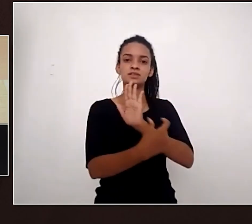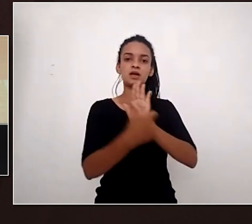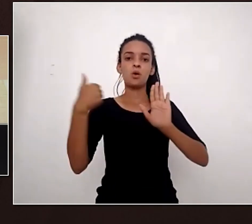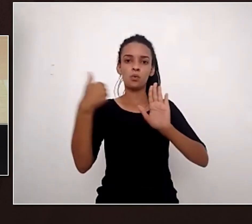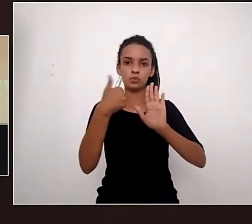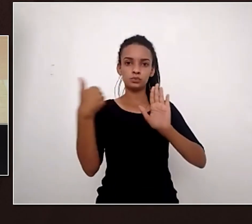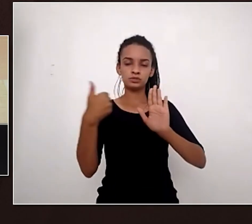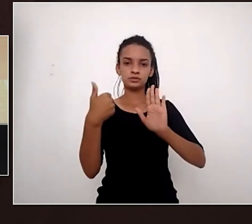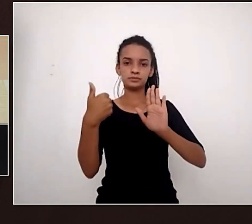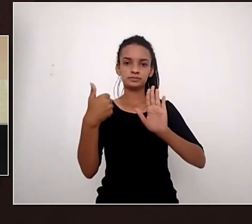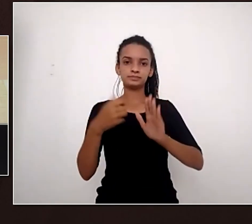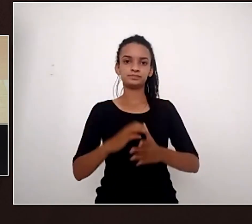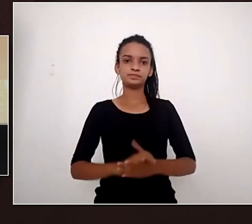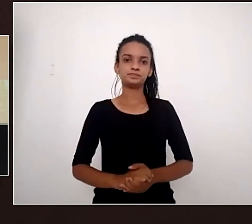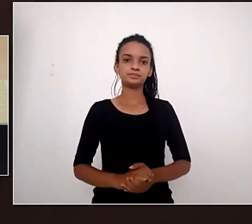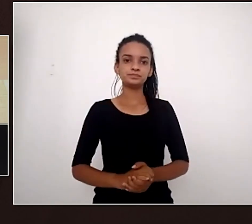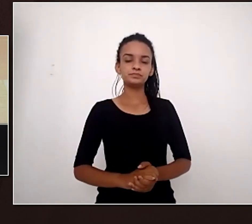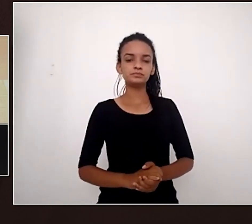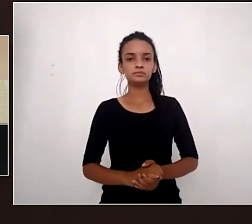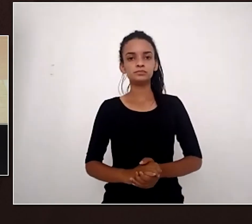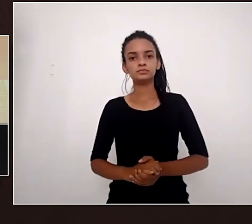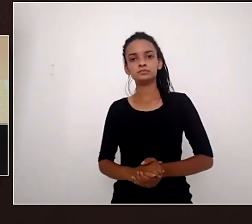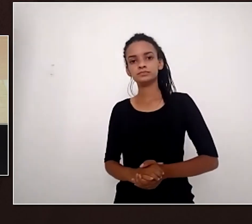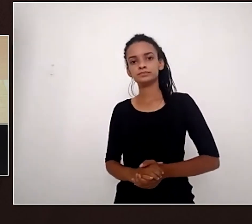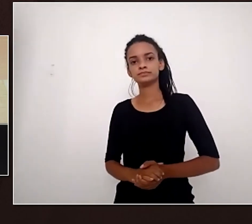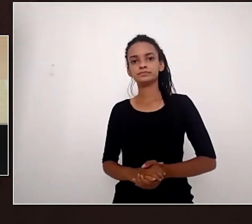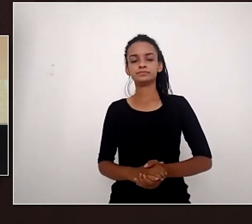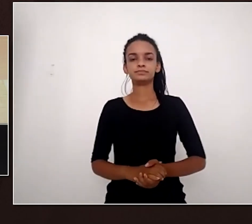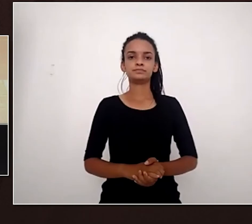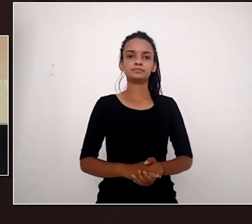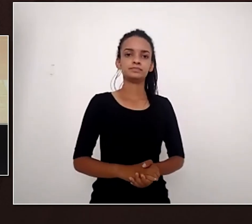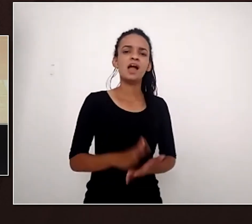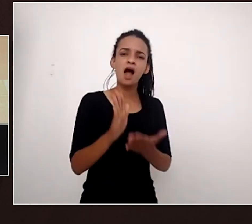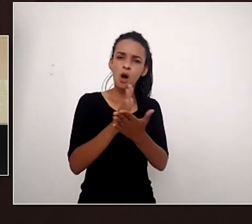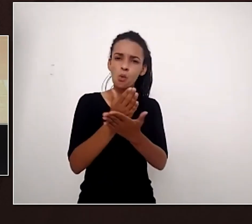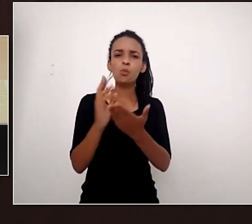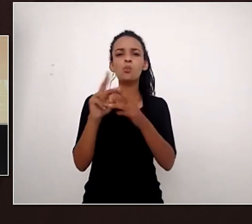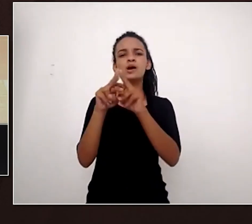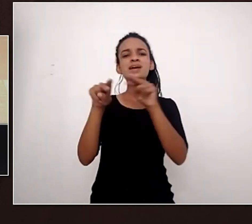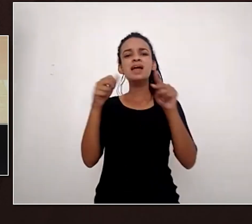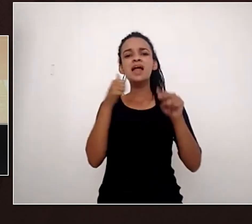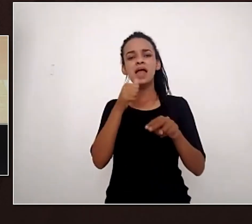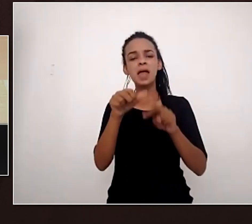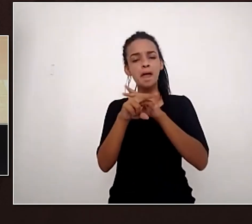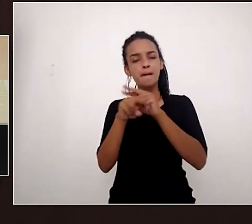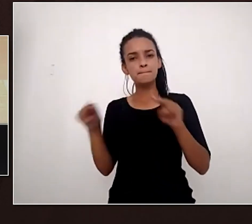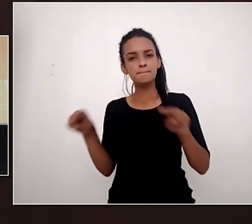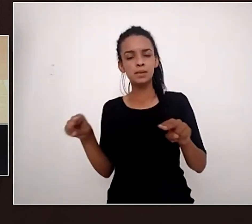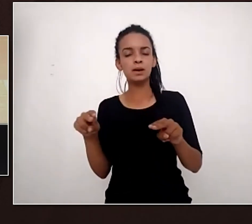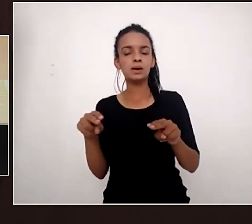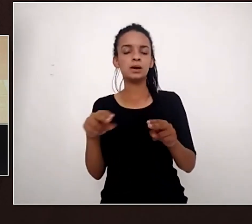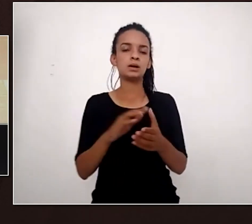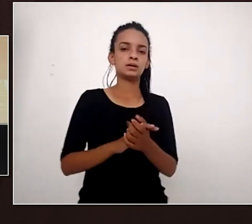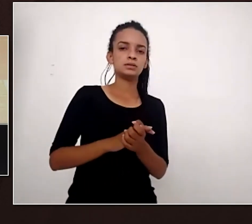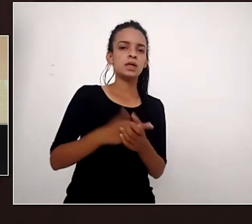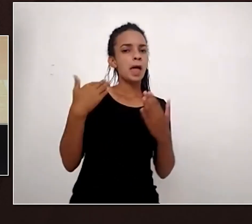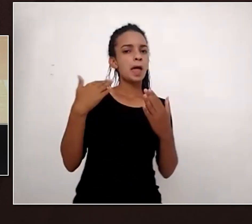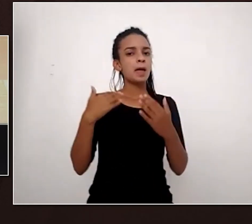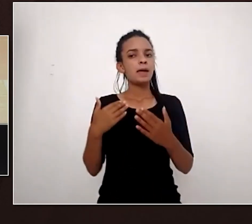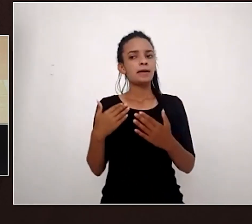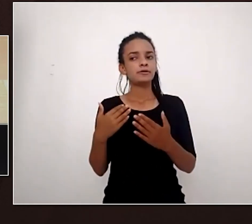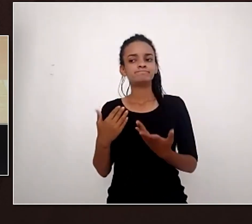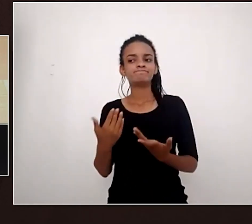Aliás, algumas senhoras me pediram para, quando eu falo de um versículo, ler 2 vezes, porque às